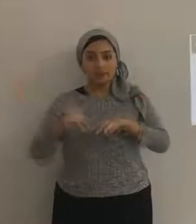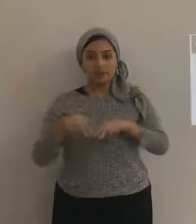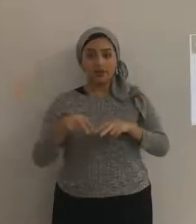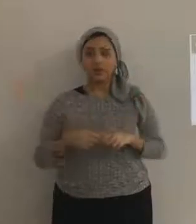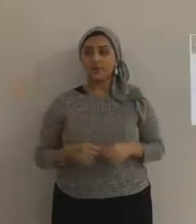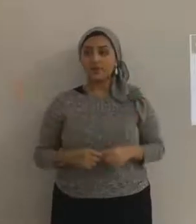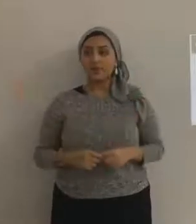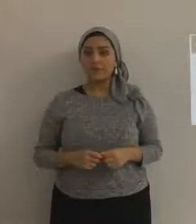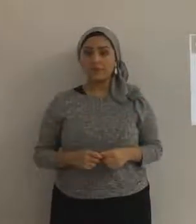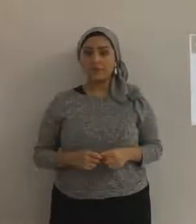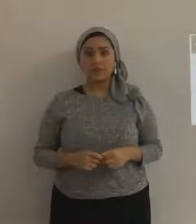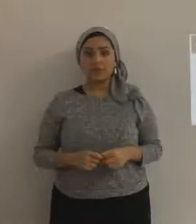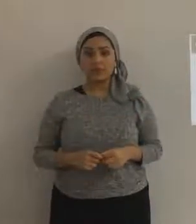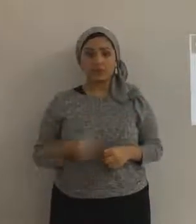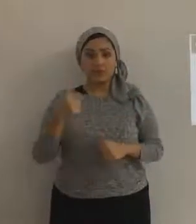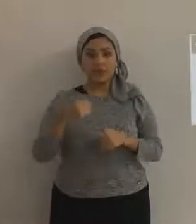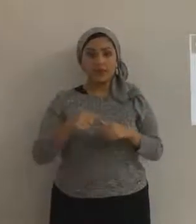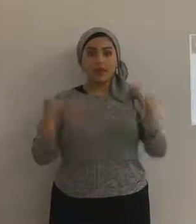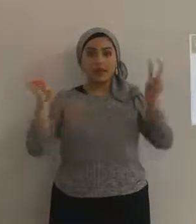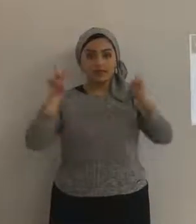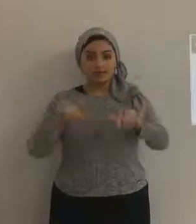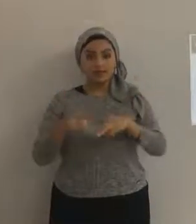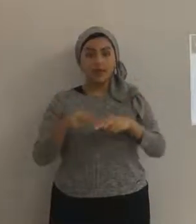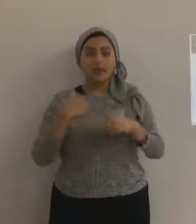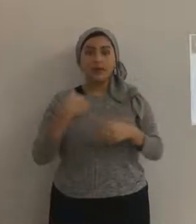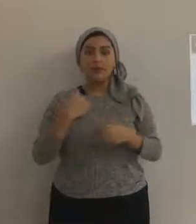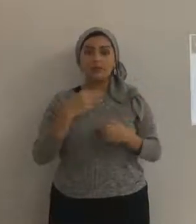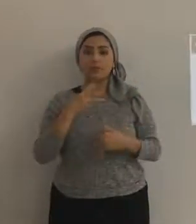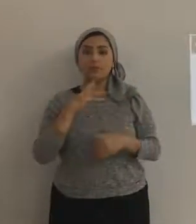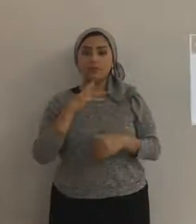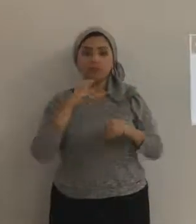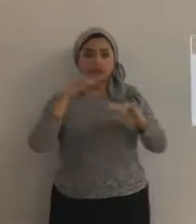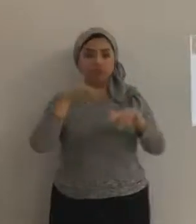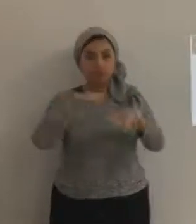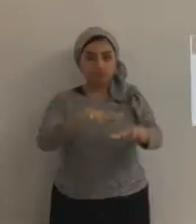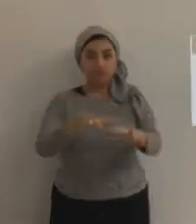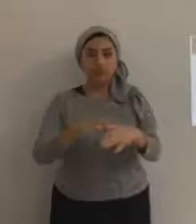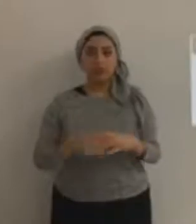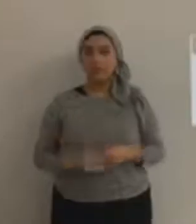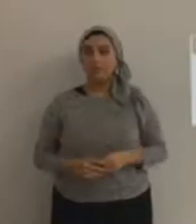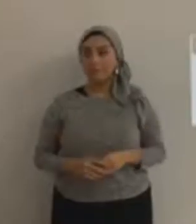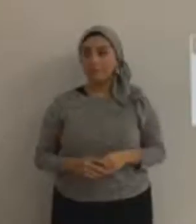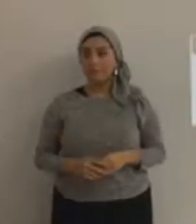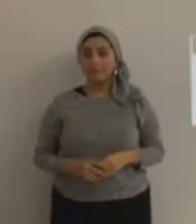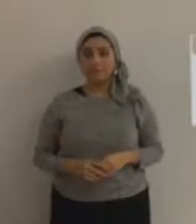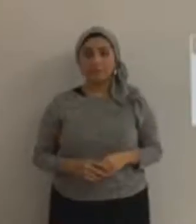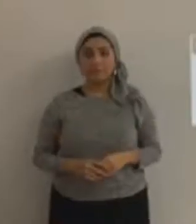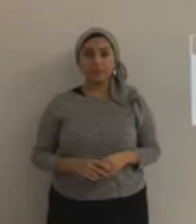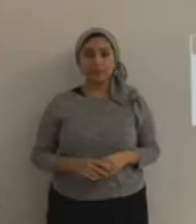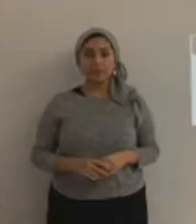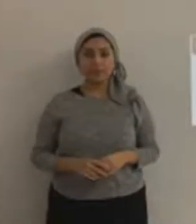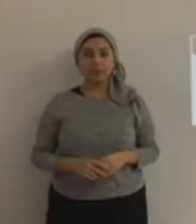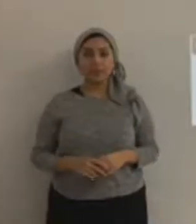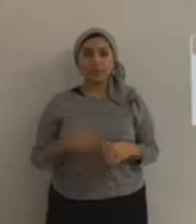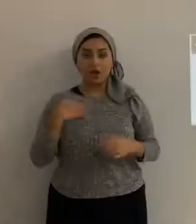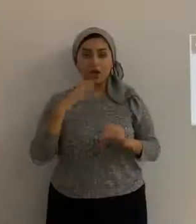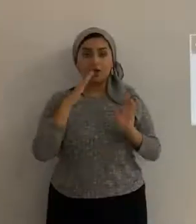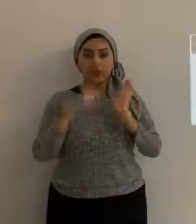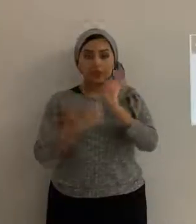mejor dicho, perdón, el manantial de Gihón, es decir, el agua completa. Entonces, esto que voy a volver a subrayar aquí, pongan